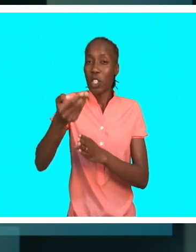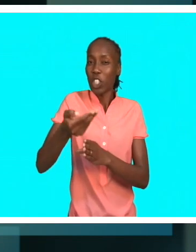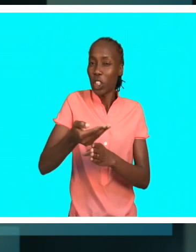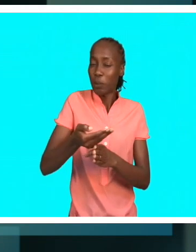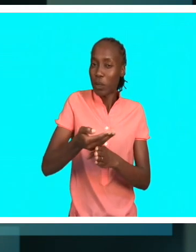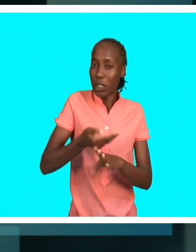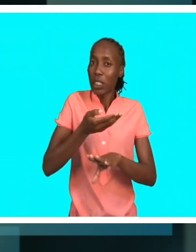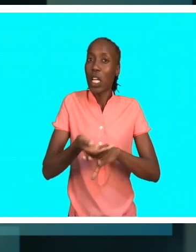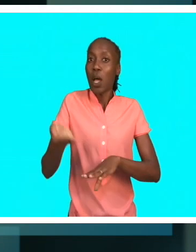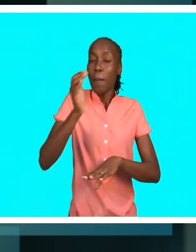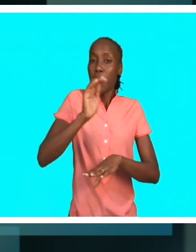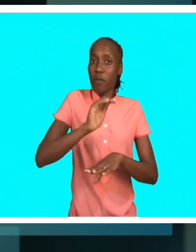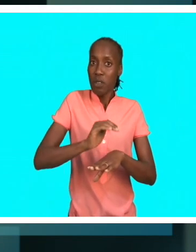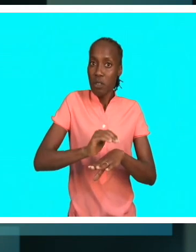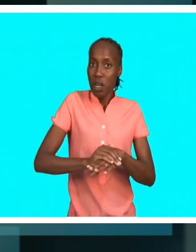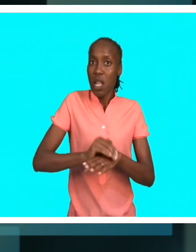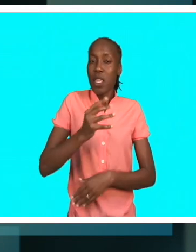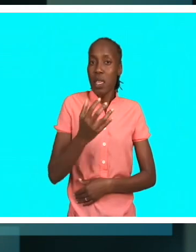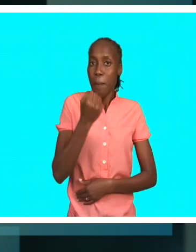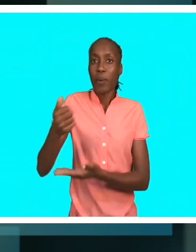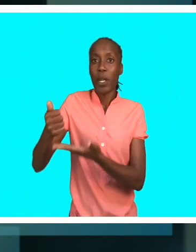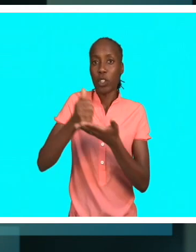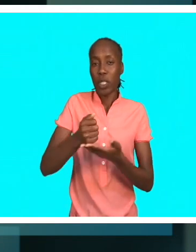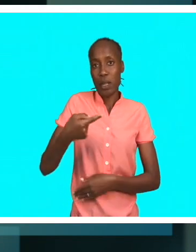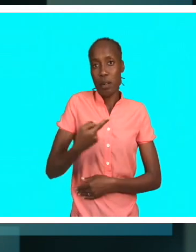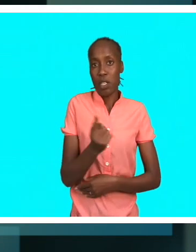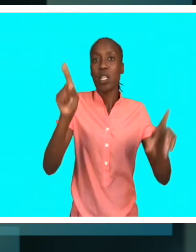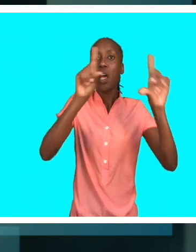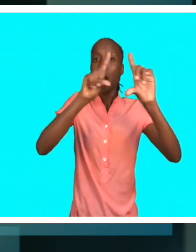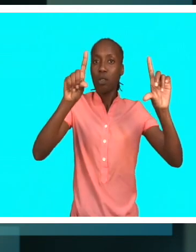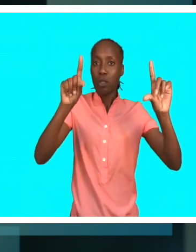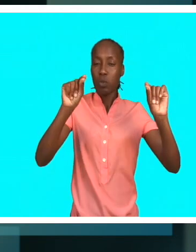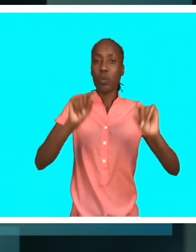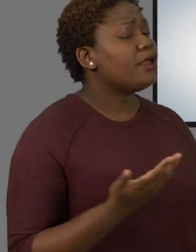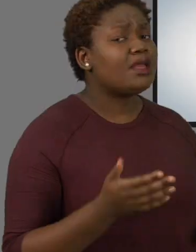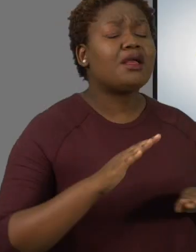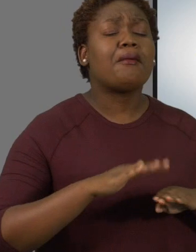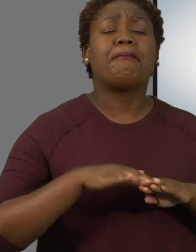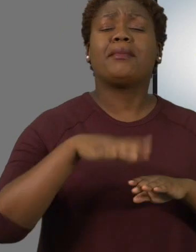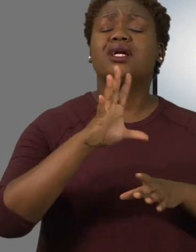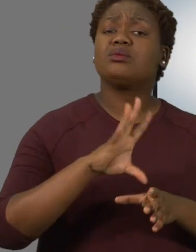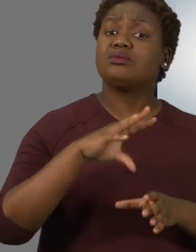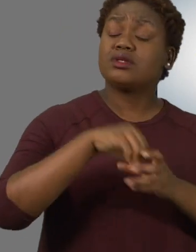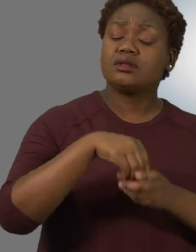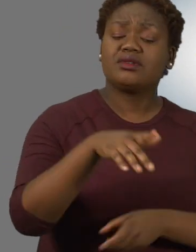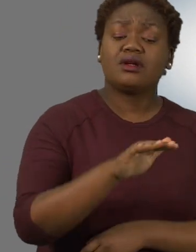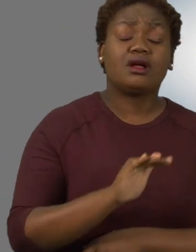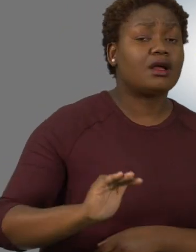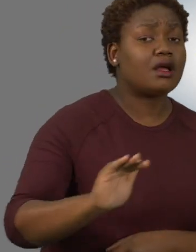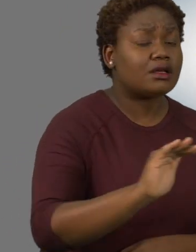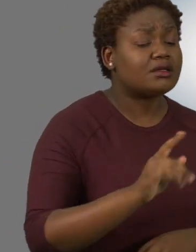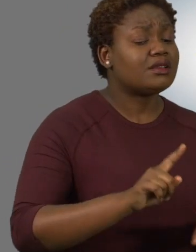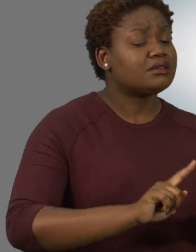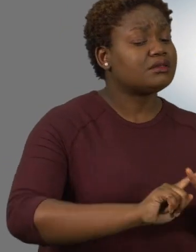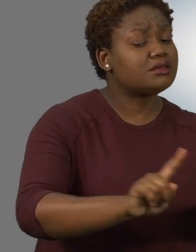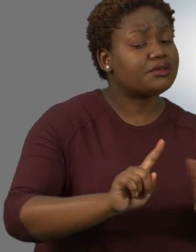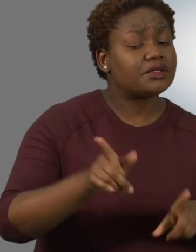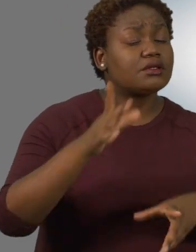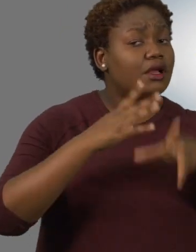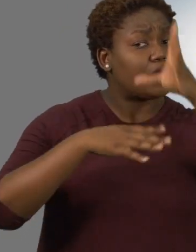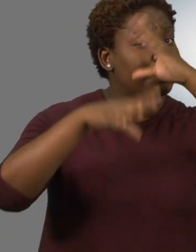pessoas experientes, profissionais, para lidarem com estes casos. Para uma sociedade mais inclusiva,